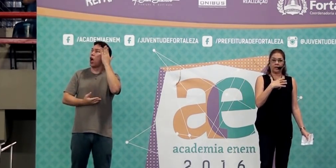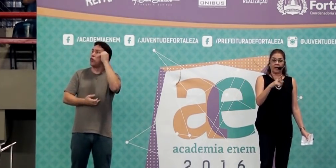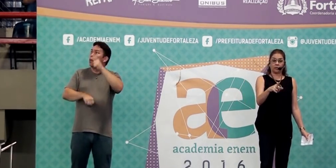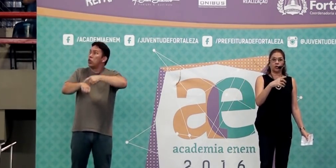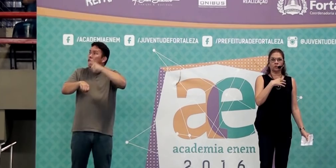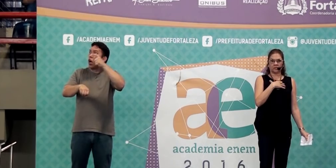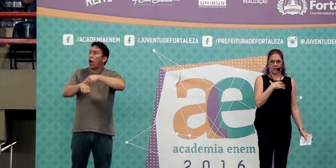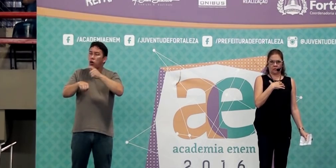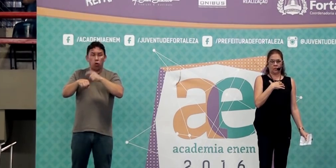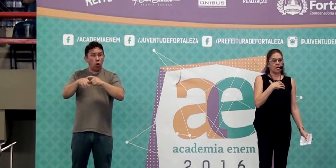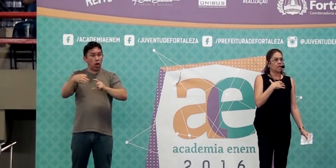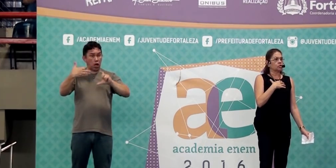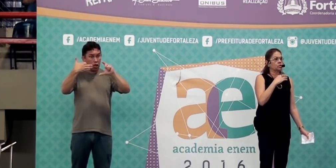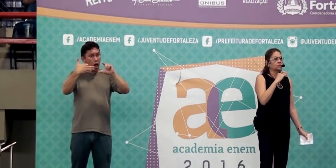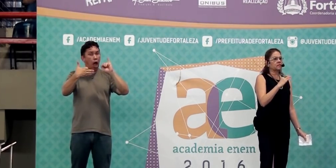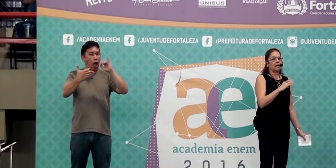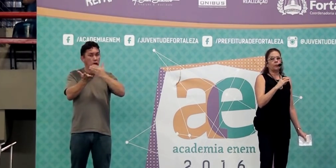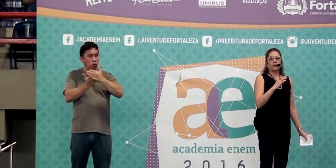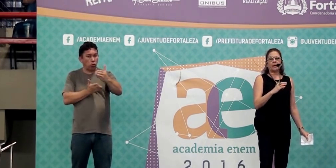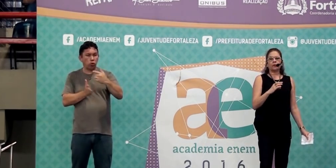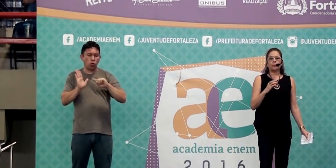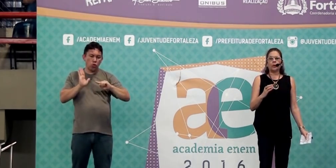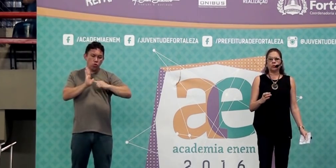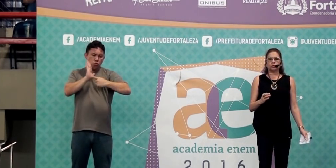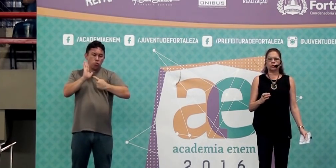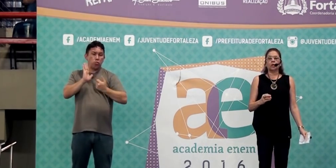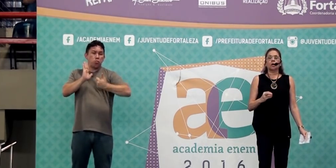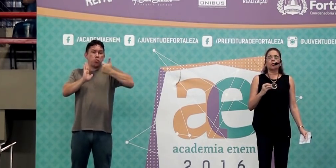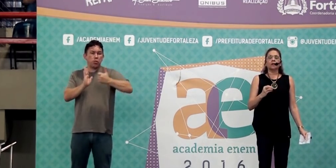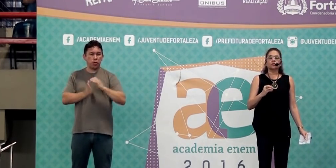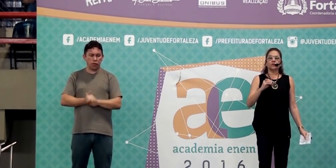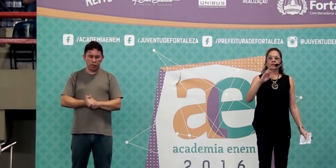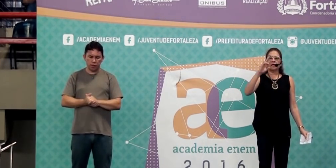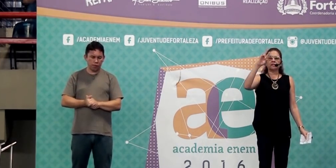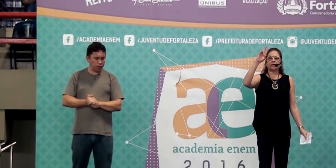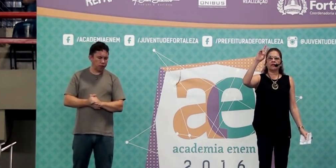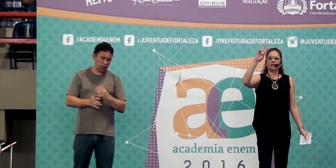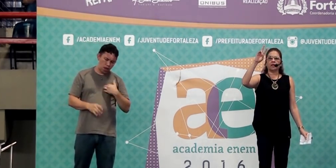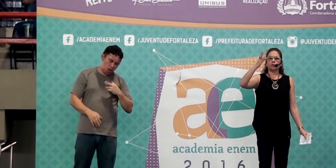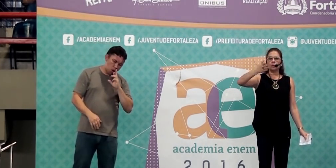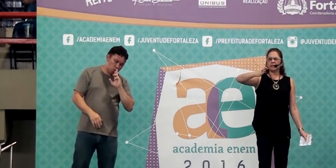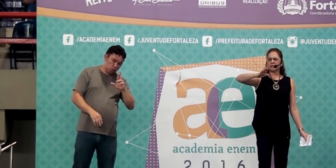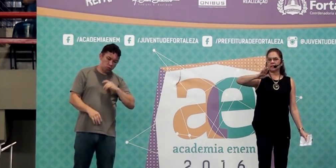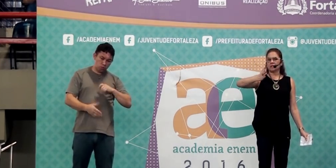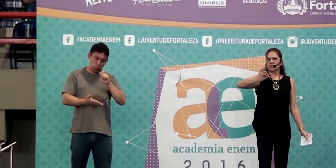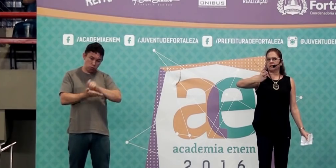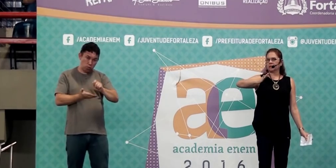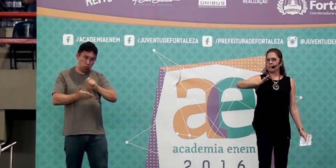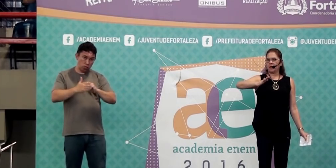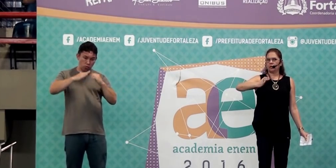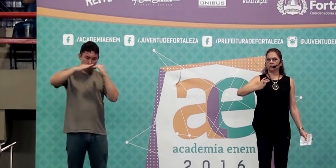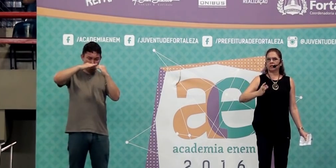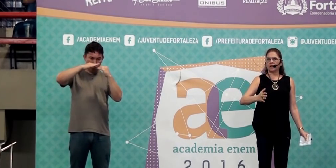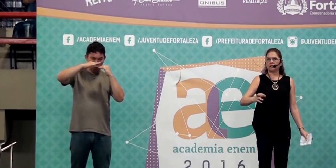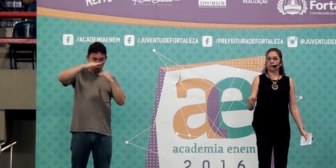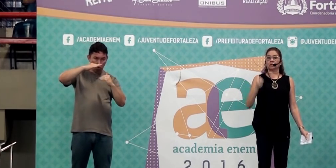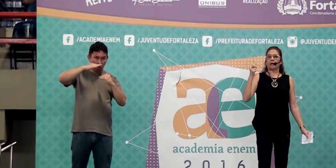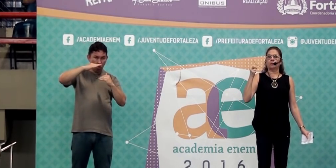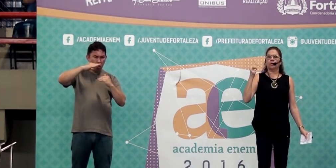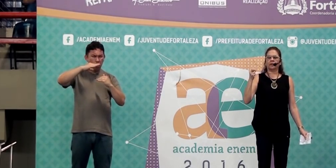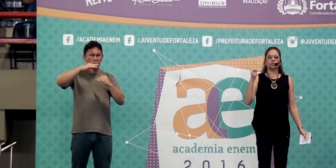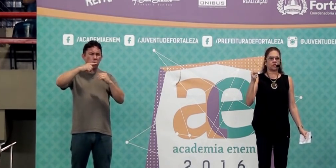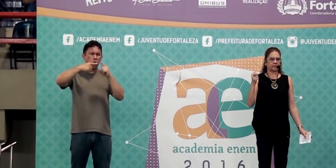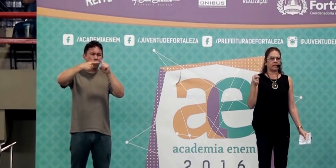na hora, na introdução, de usar o primeiro ponto? Quando você escrever 2 linhas e meia ou 3,